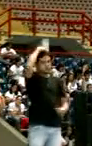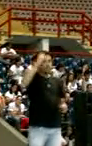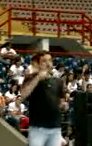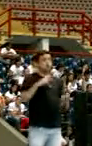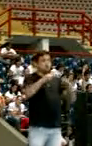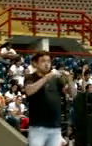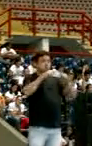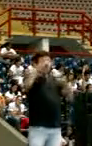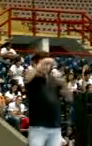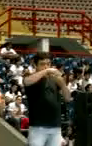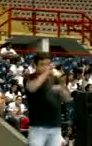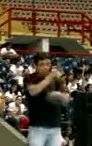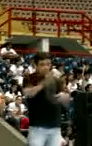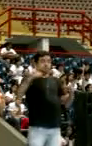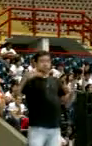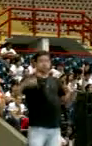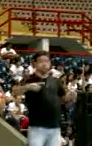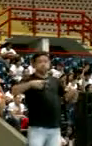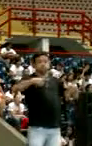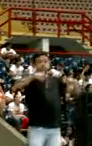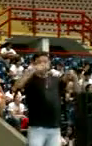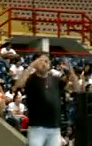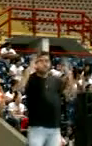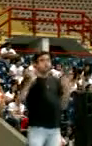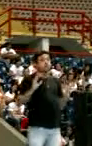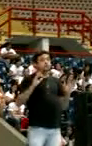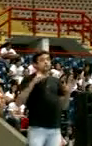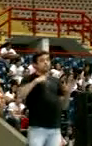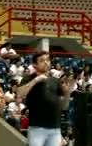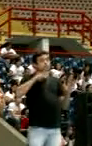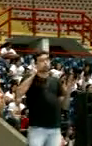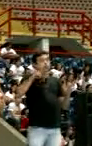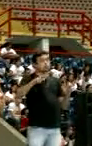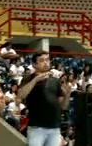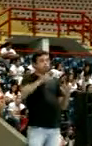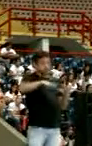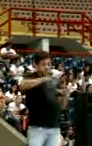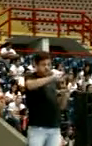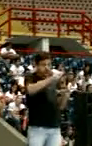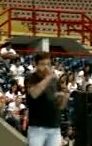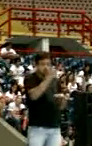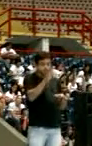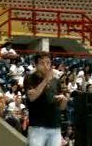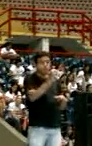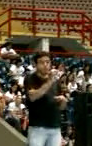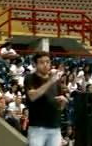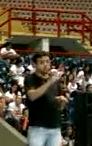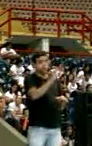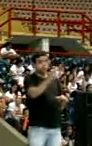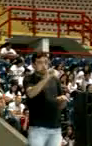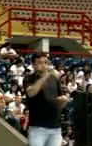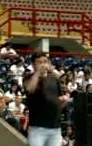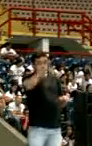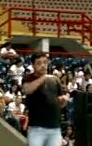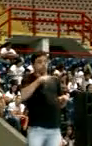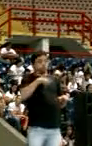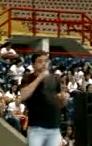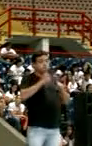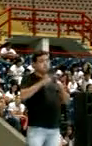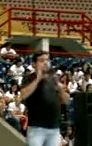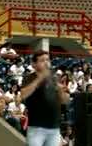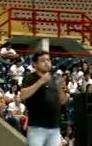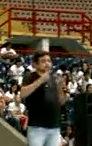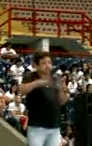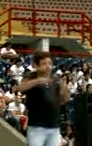Vai começar uma guerra sem fim. Que tentam tomar a região de Flandres, entre eles, um centro comercial, que é a Guerra dos